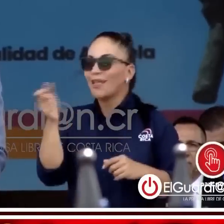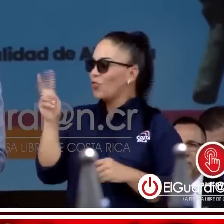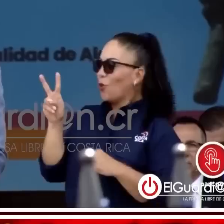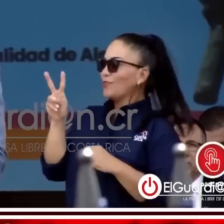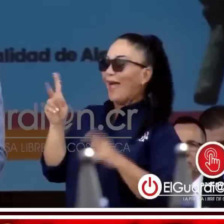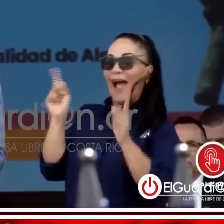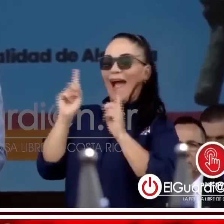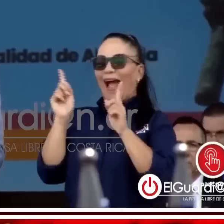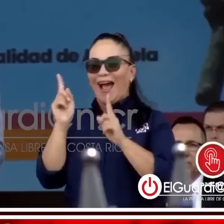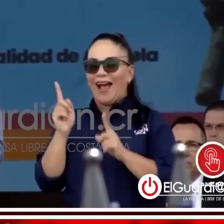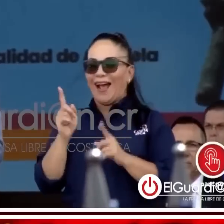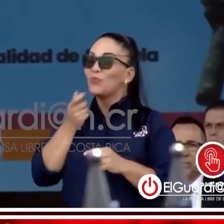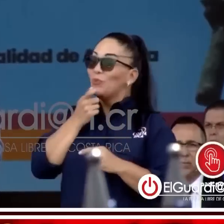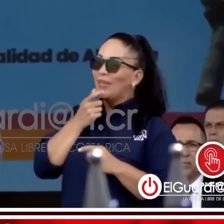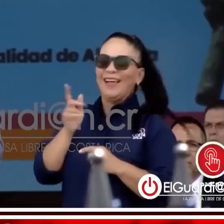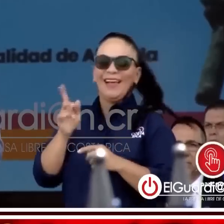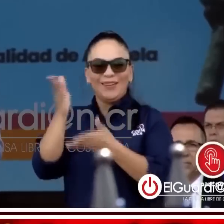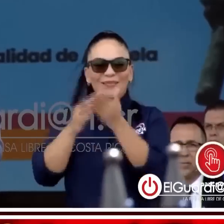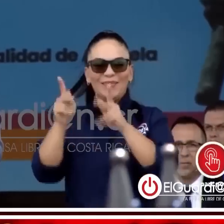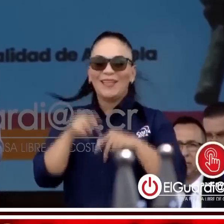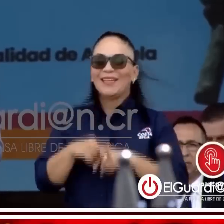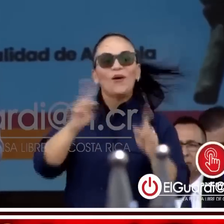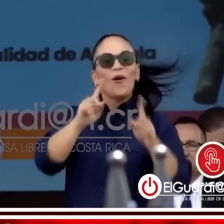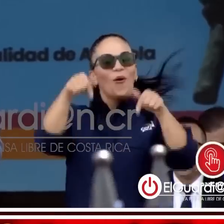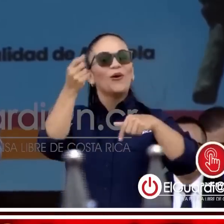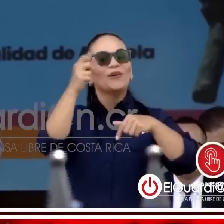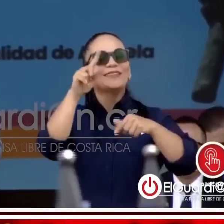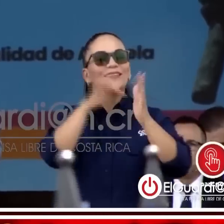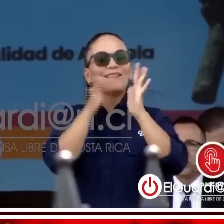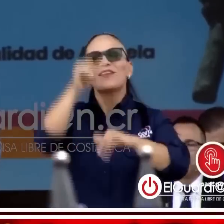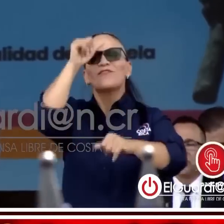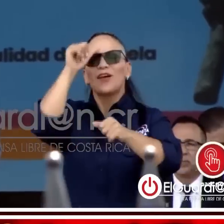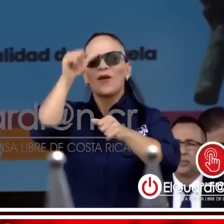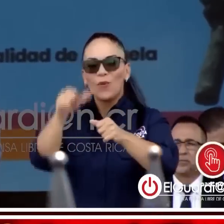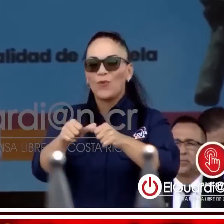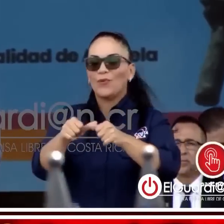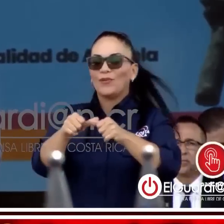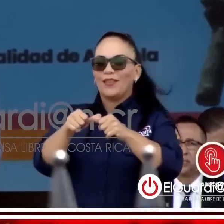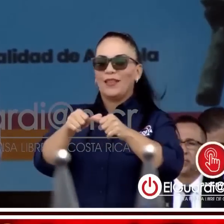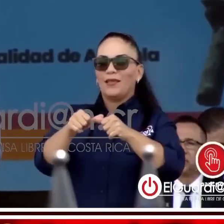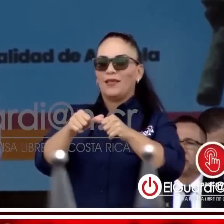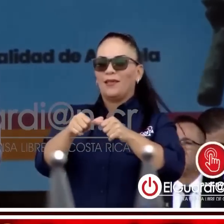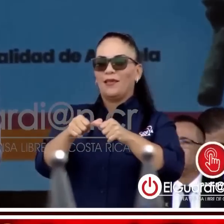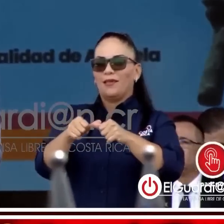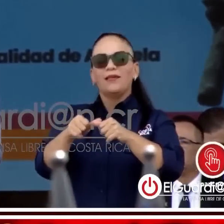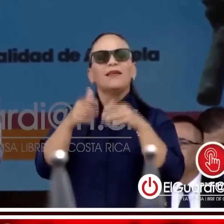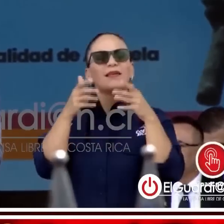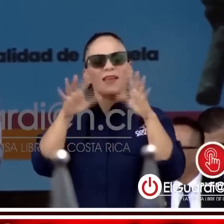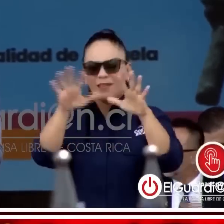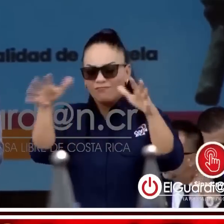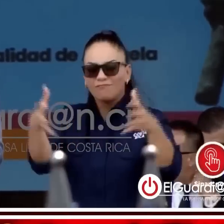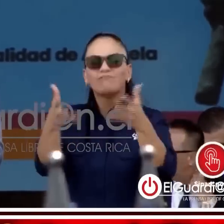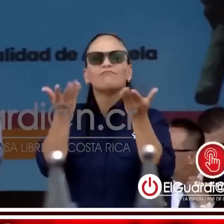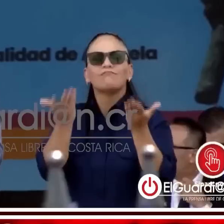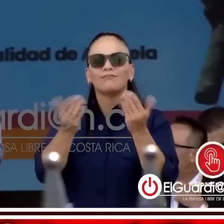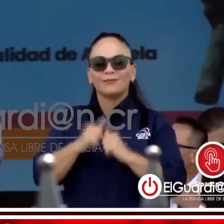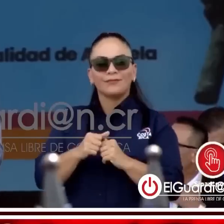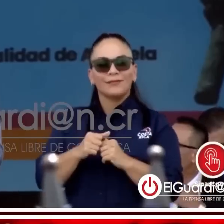11 de abril, nos reúne la memoria de un